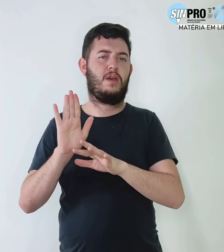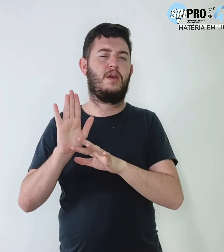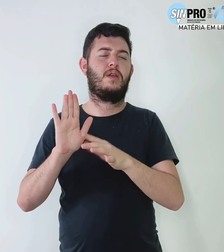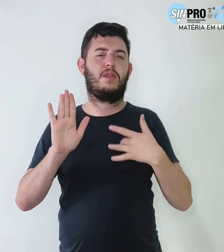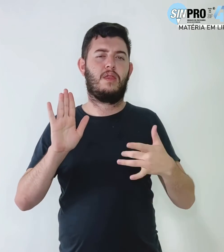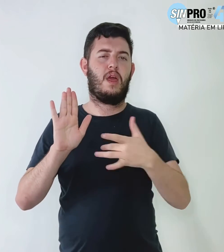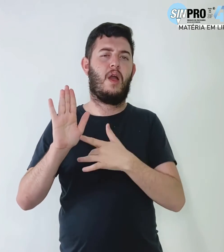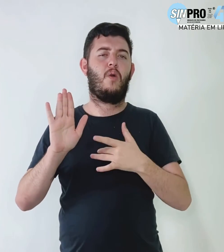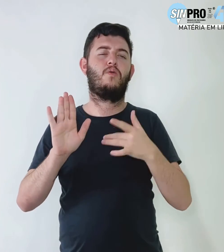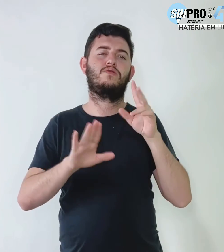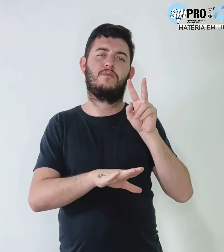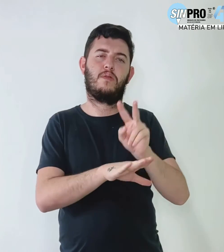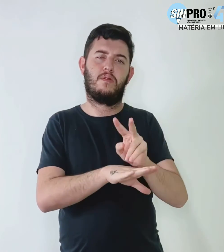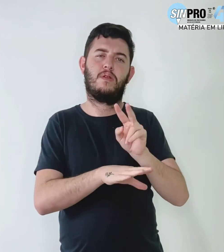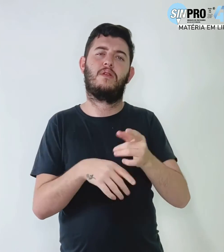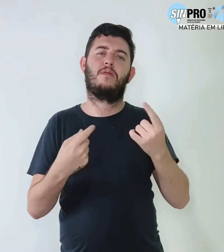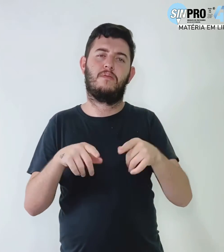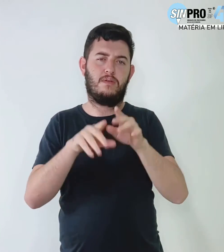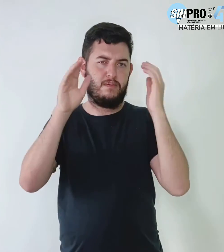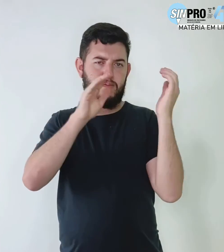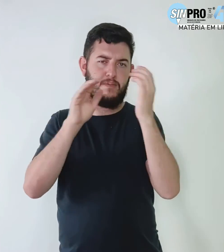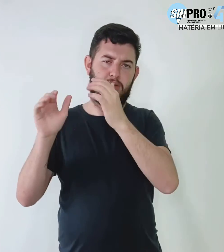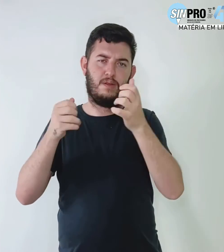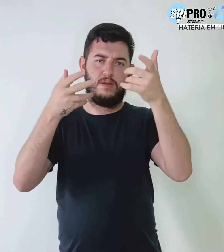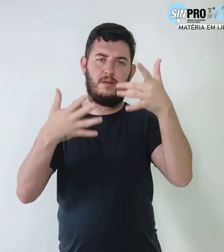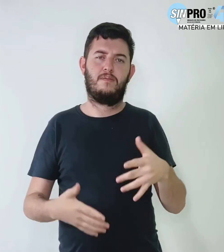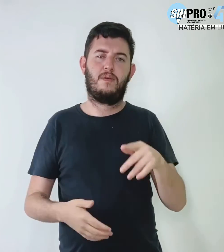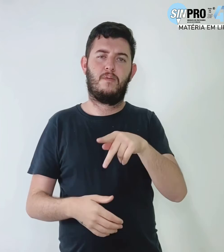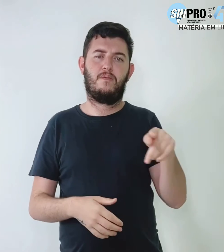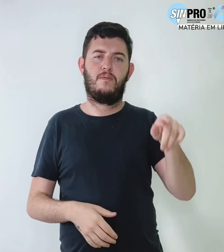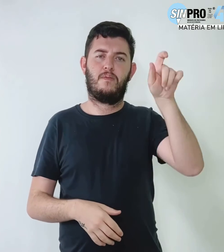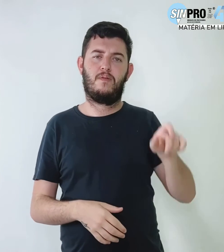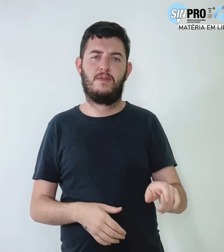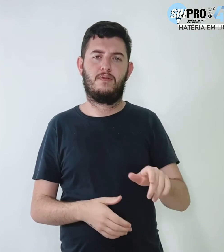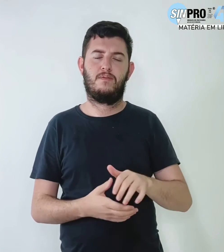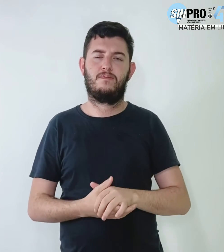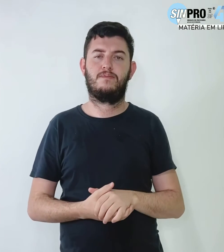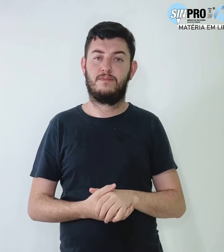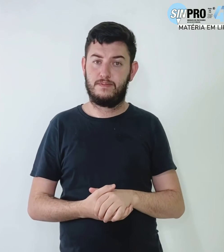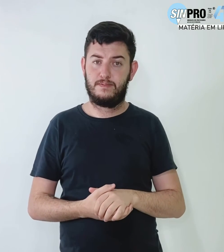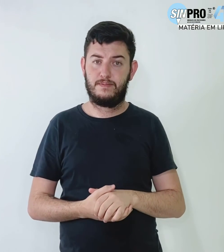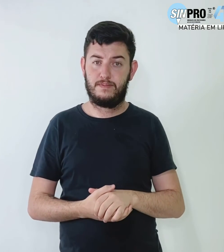os rituais de biossegurança, declara o professor.